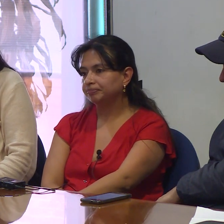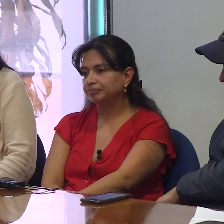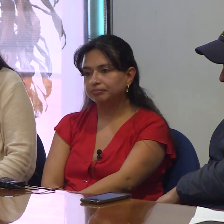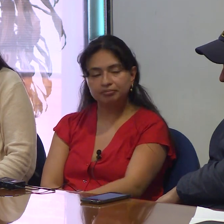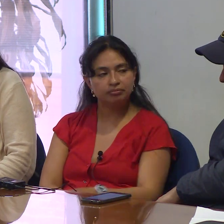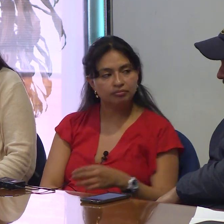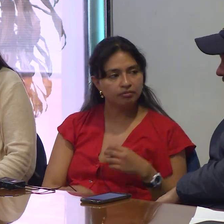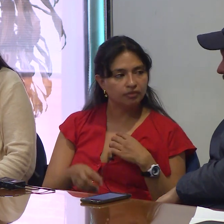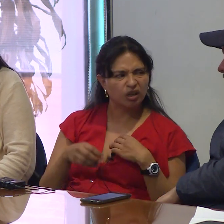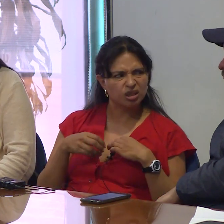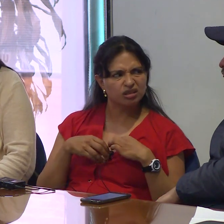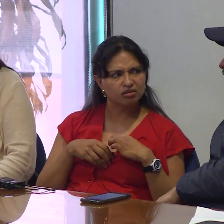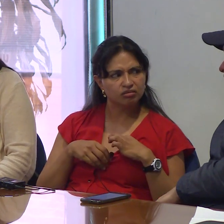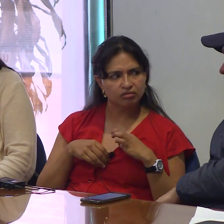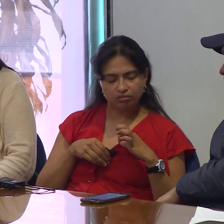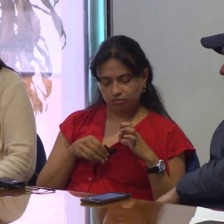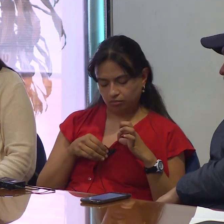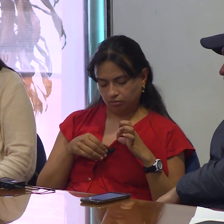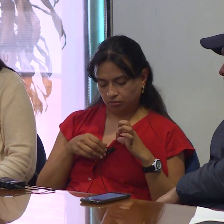ambiente.